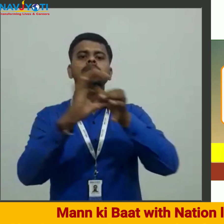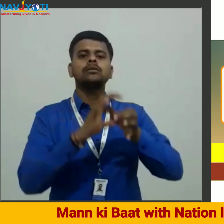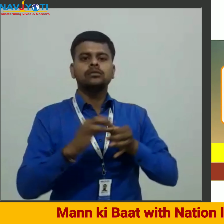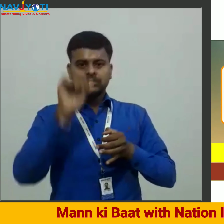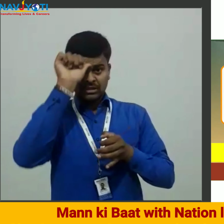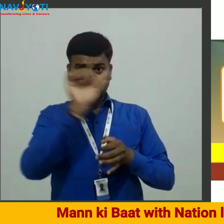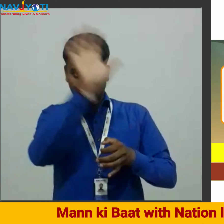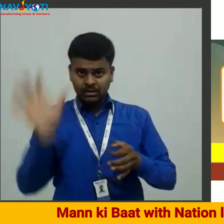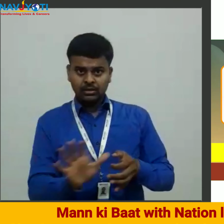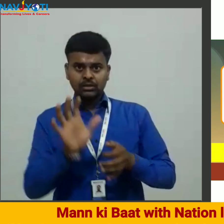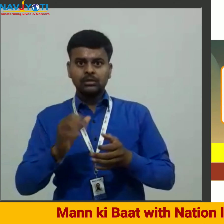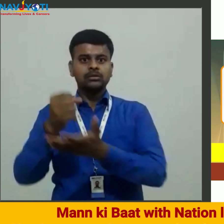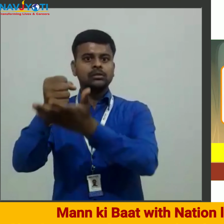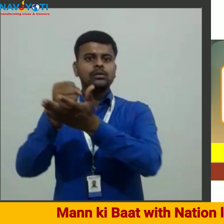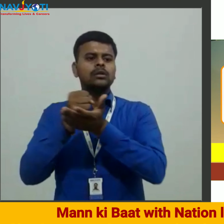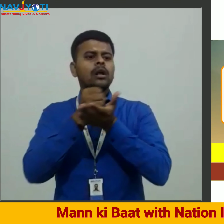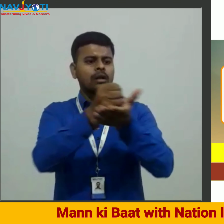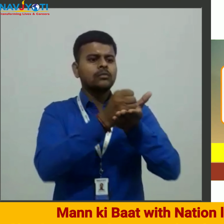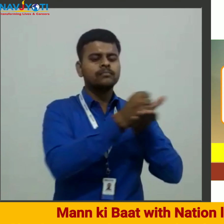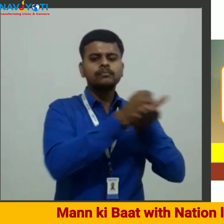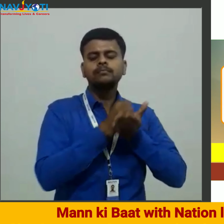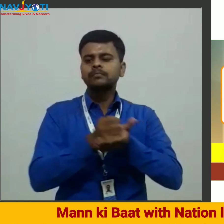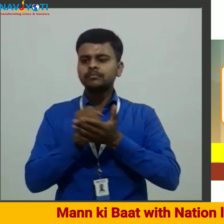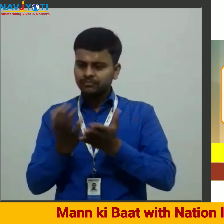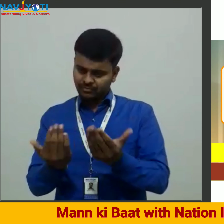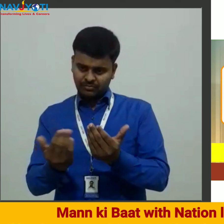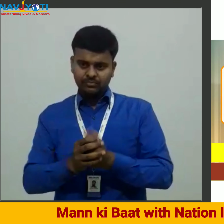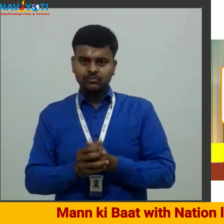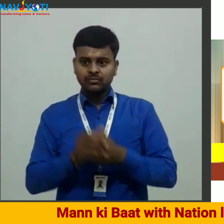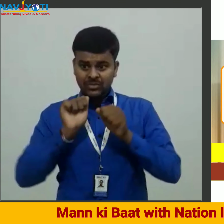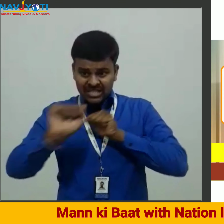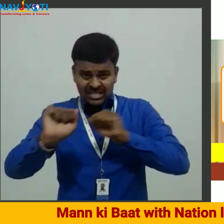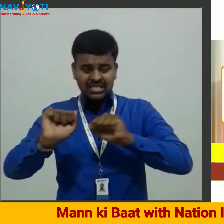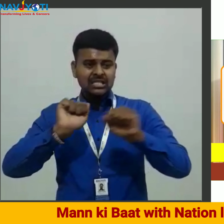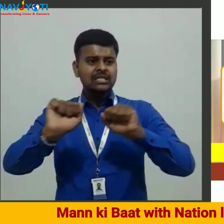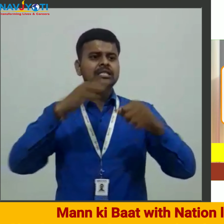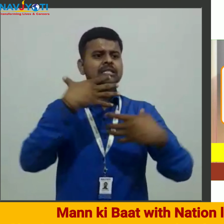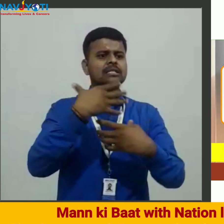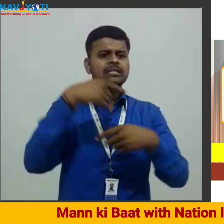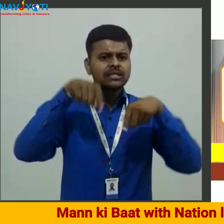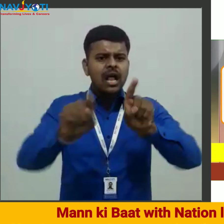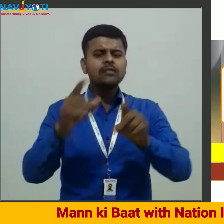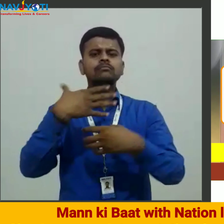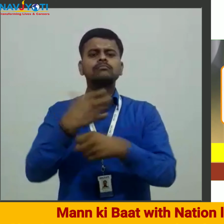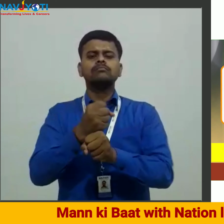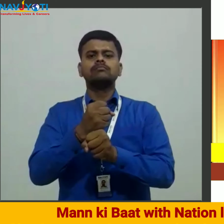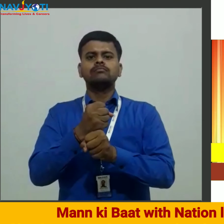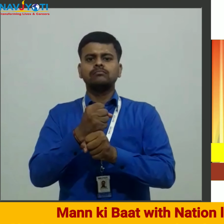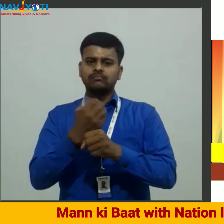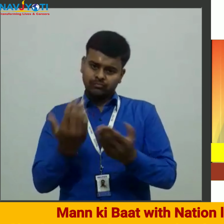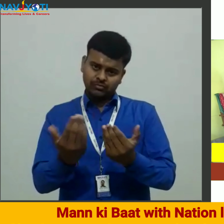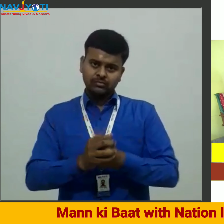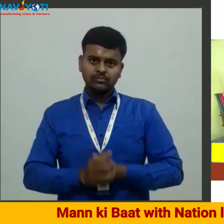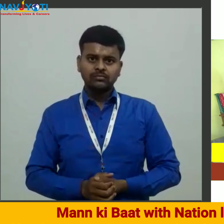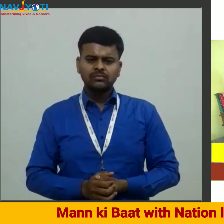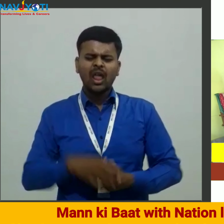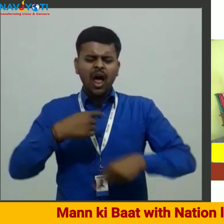covidwarriors.gov.in से जुड़कर देश की सेवा कर सकते हैं, कोविड वॉरियर बन सकते हैं।